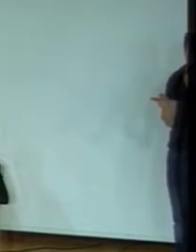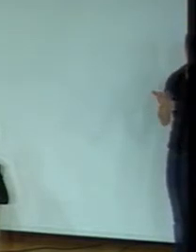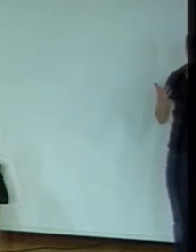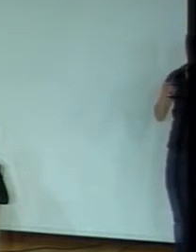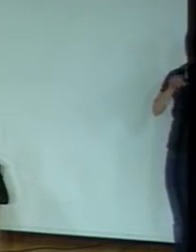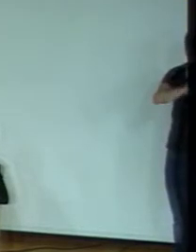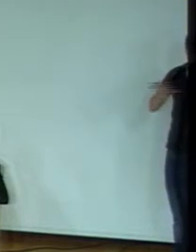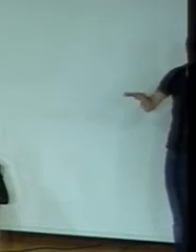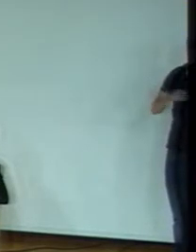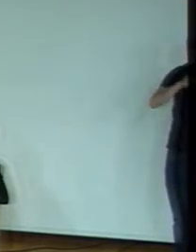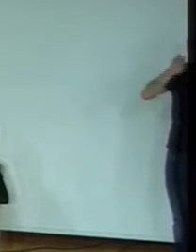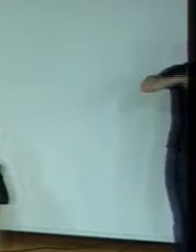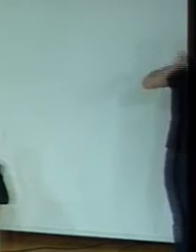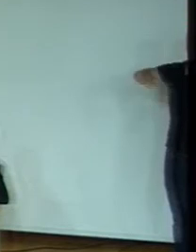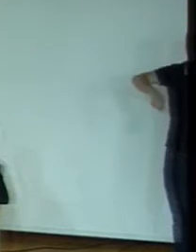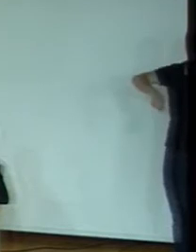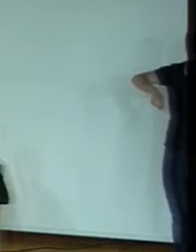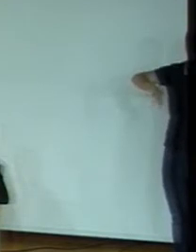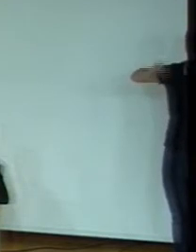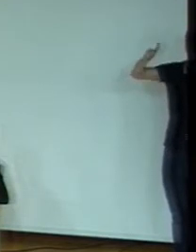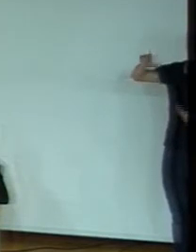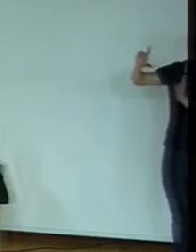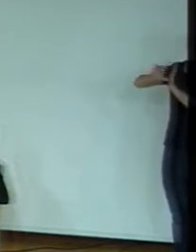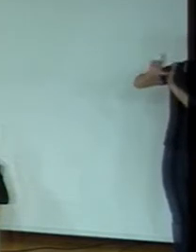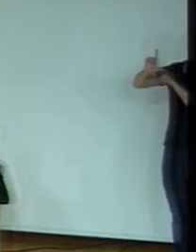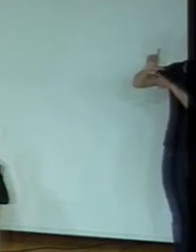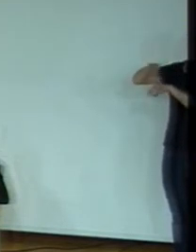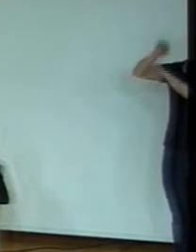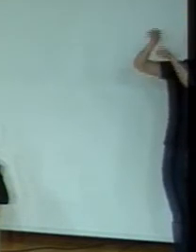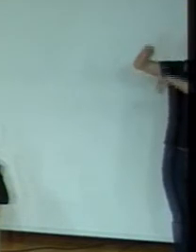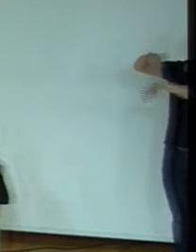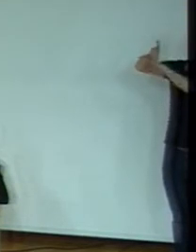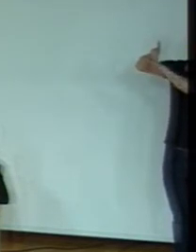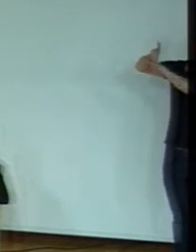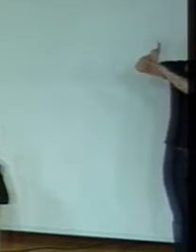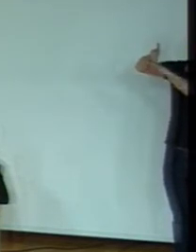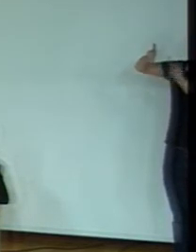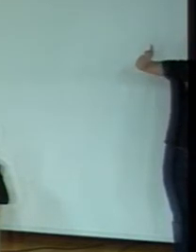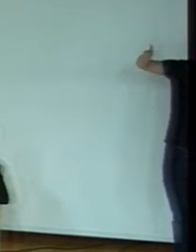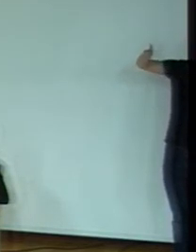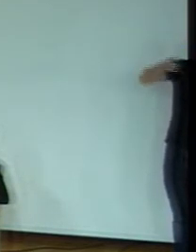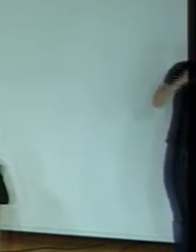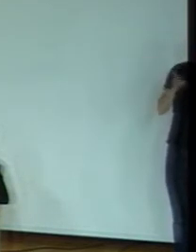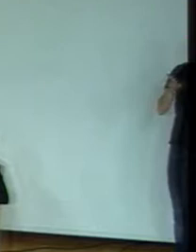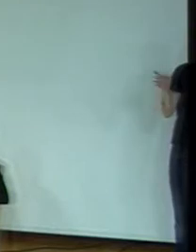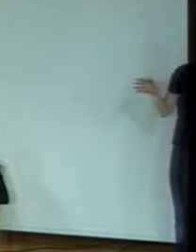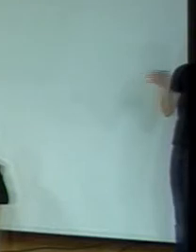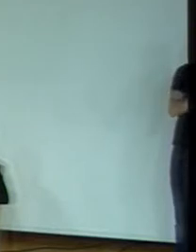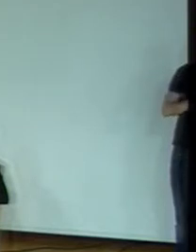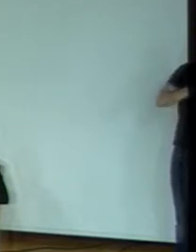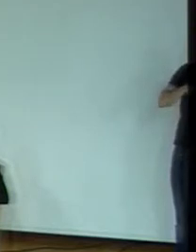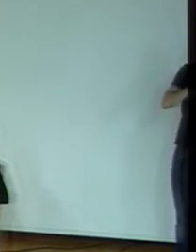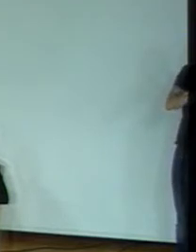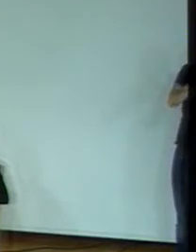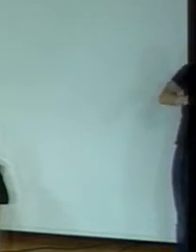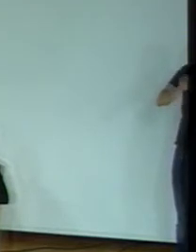une centralité du pouvoir d'abord législatif, c'est là où c'est important. Nous ne sommes pas en démocratie, nous n'écrivons pas les